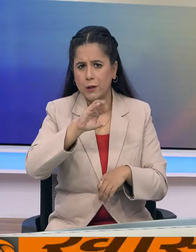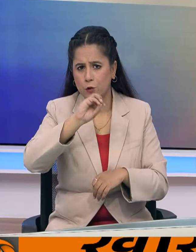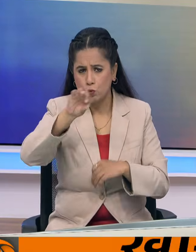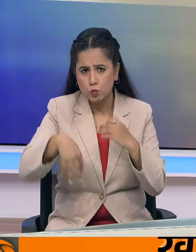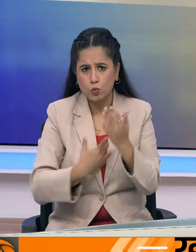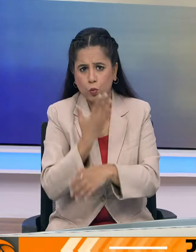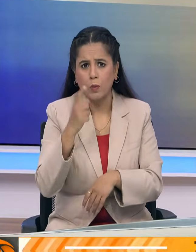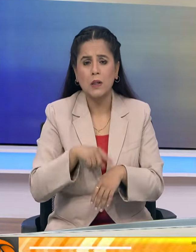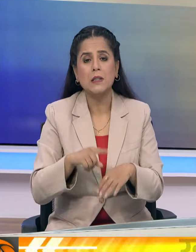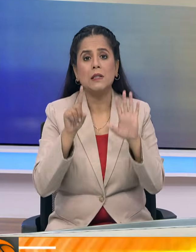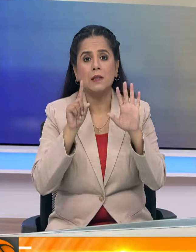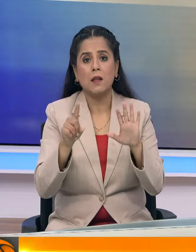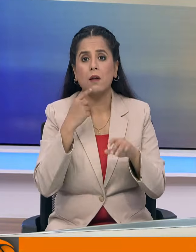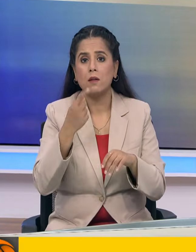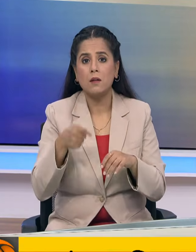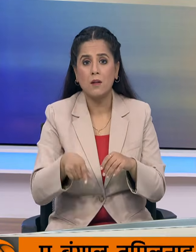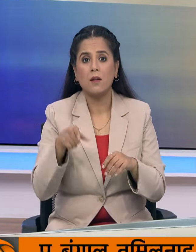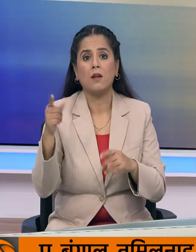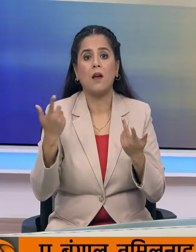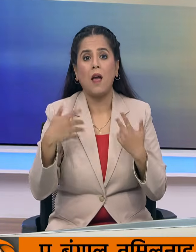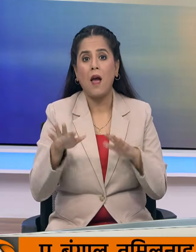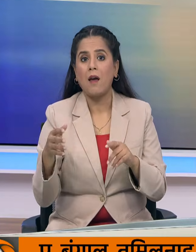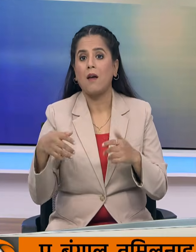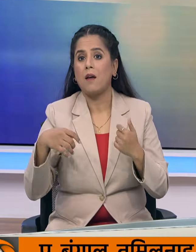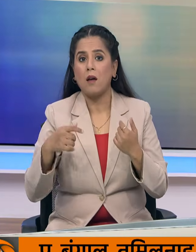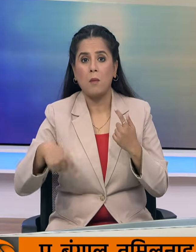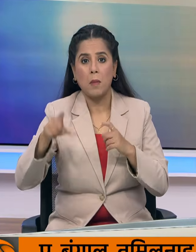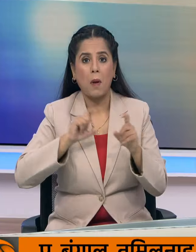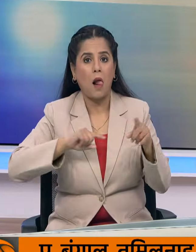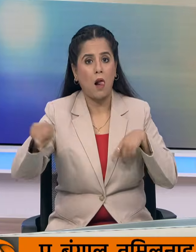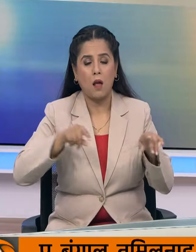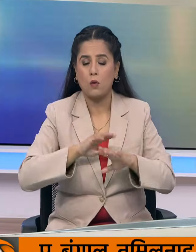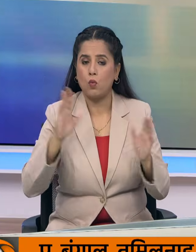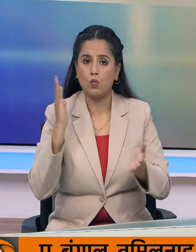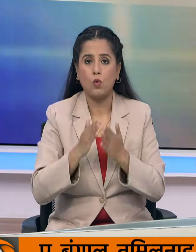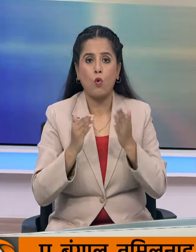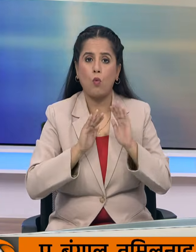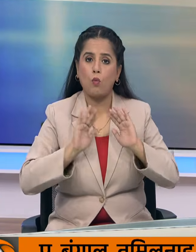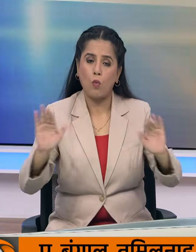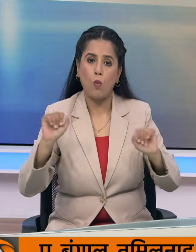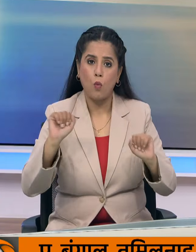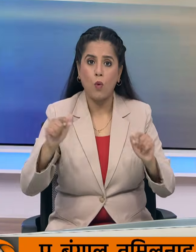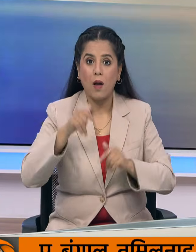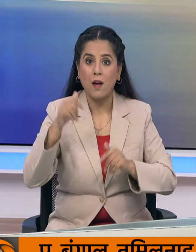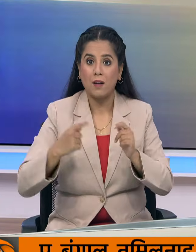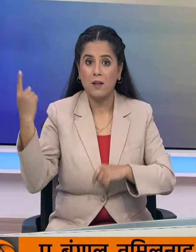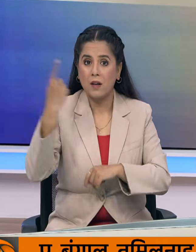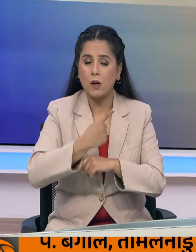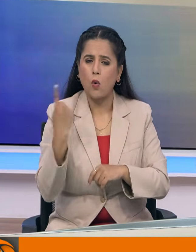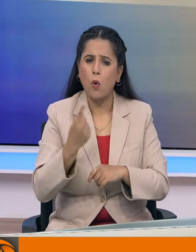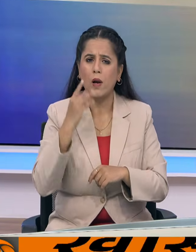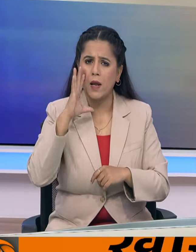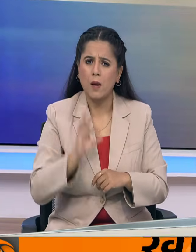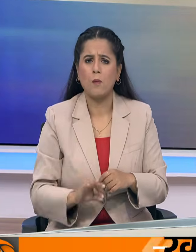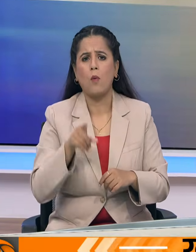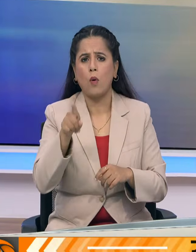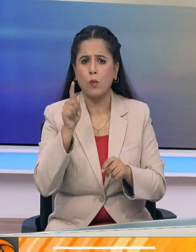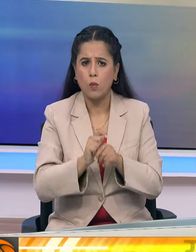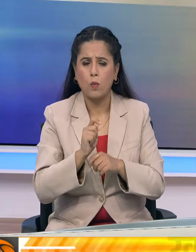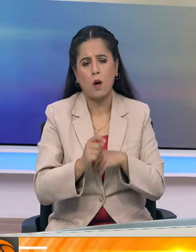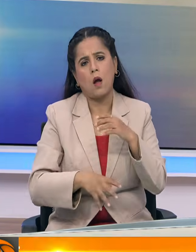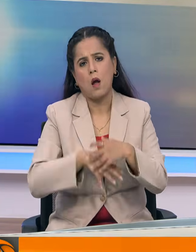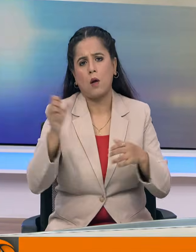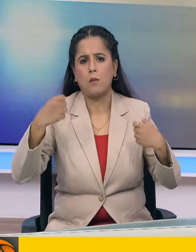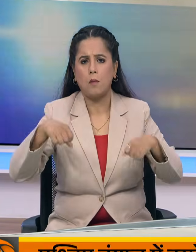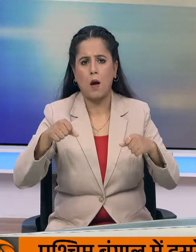सुबह 6 बजे तक सवारी प्रतिबंधित रहेंगी और चुनाव के दिन केवल जरूरी कारणों से ही बाइक चलाने